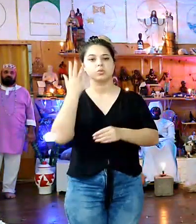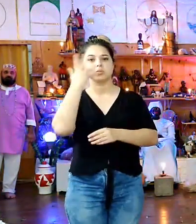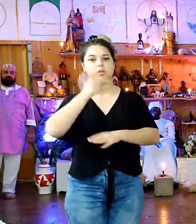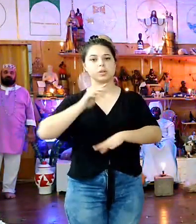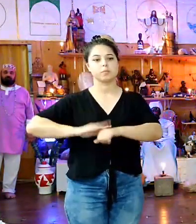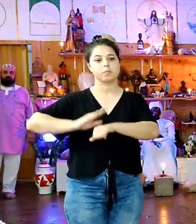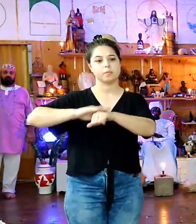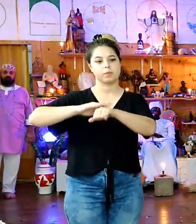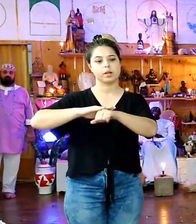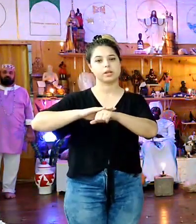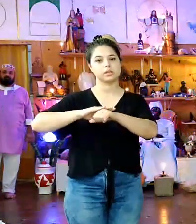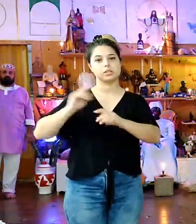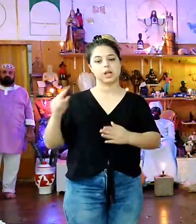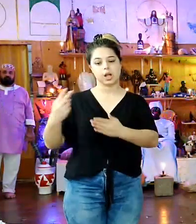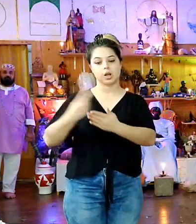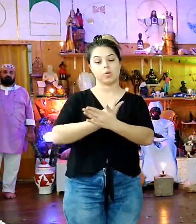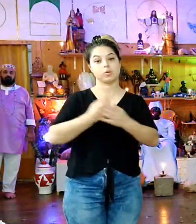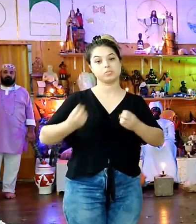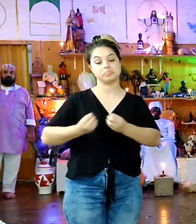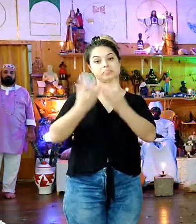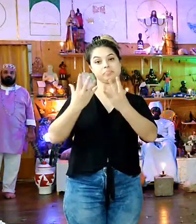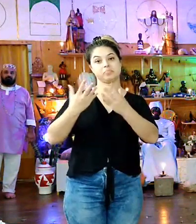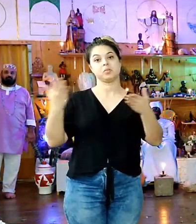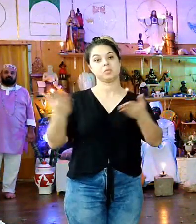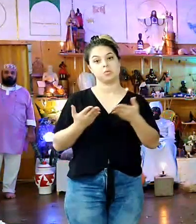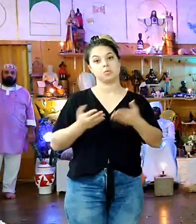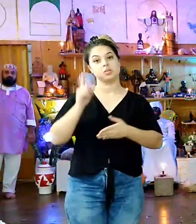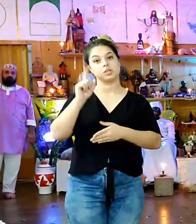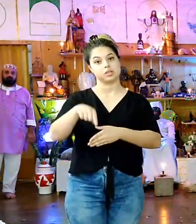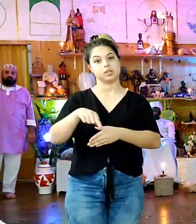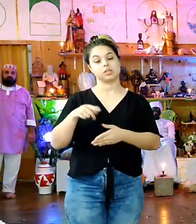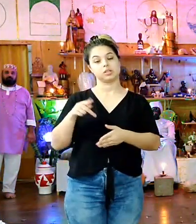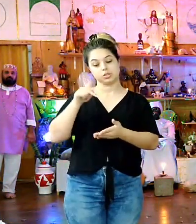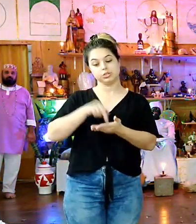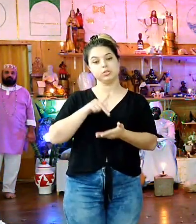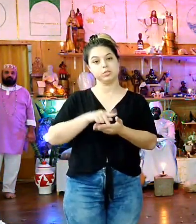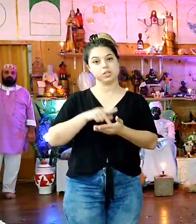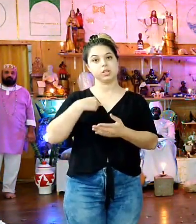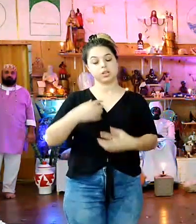cada vez que acontece uma celebração. Hoje realmente